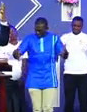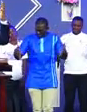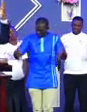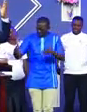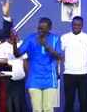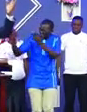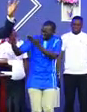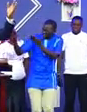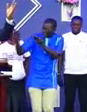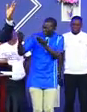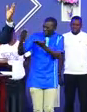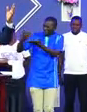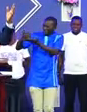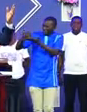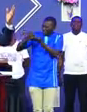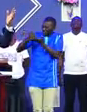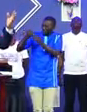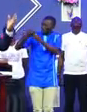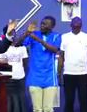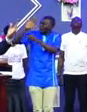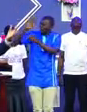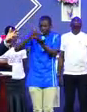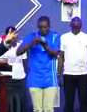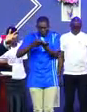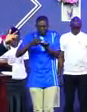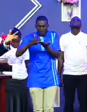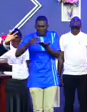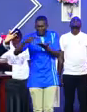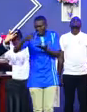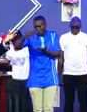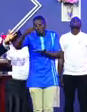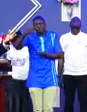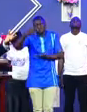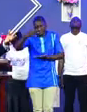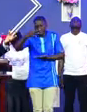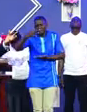twaniriza obuyambi obuva eri omwoyo w'omutukuvu